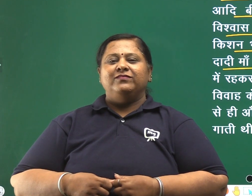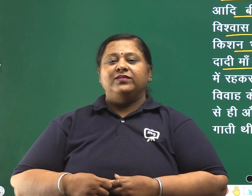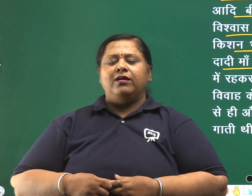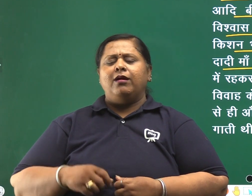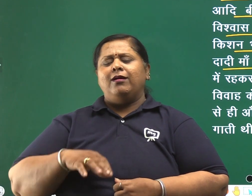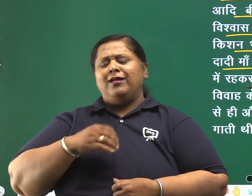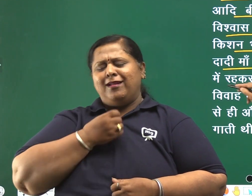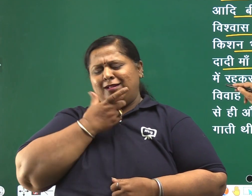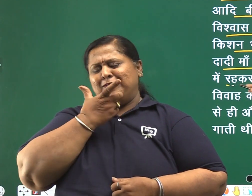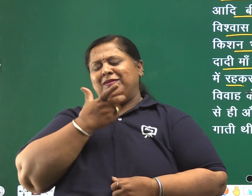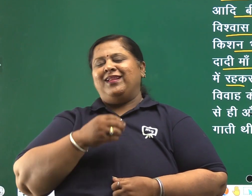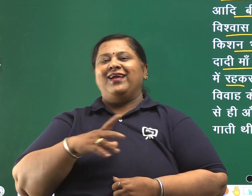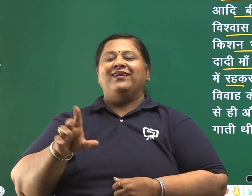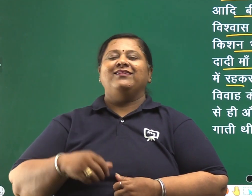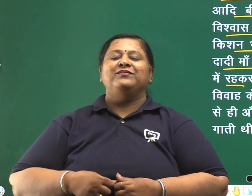आनंद में रहकर